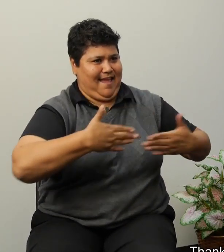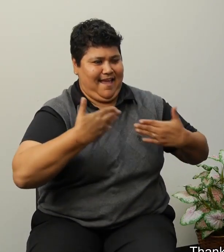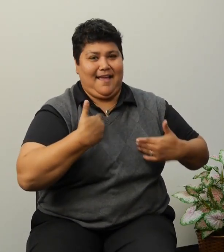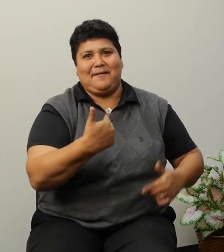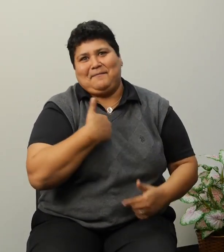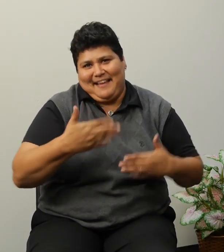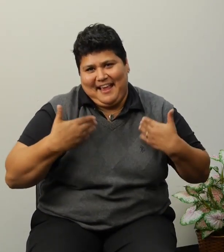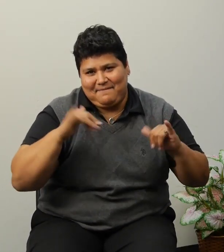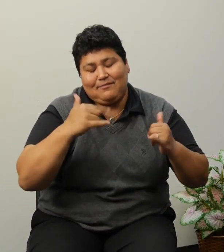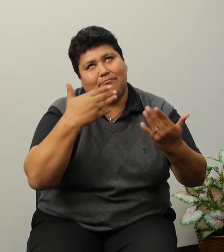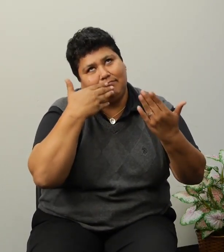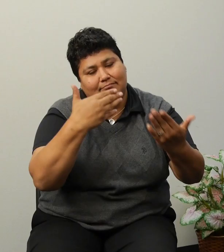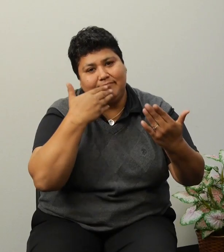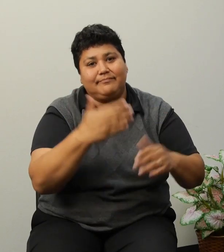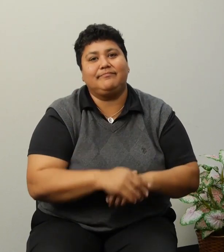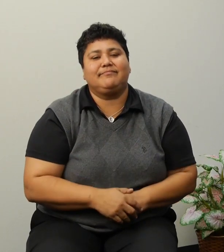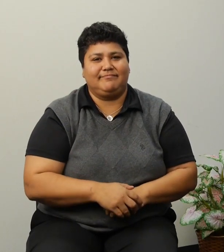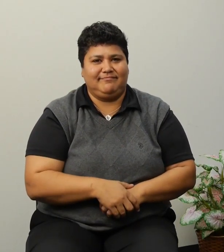usted